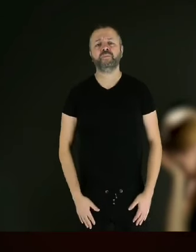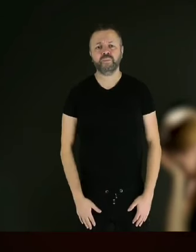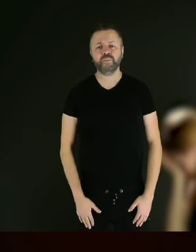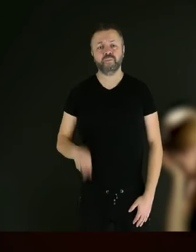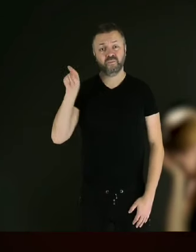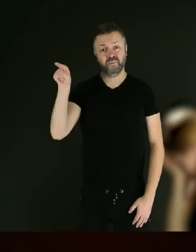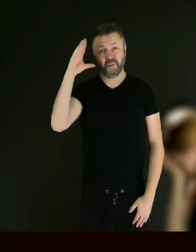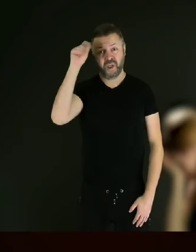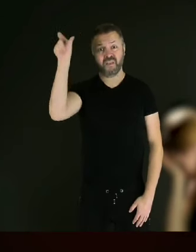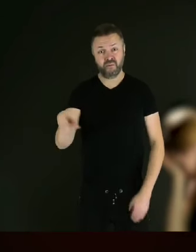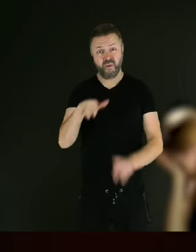Я тут!